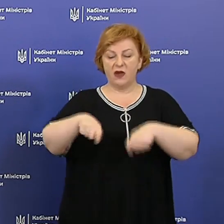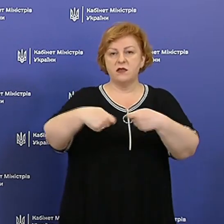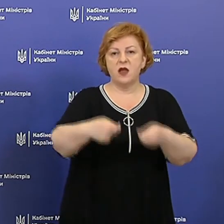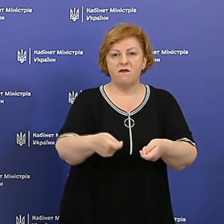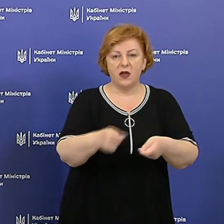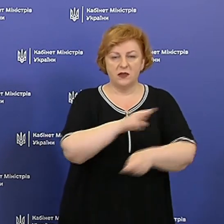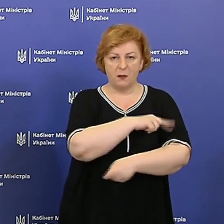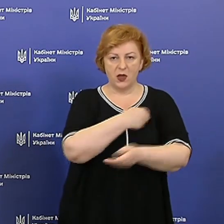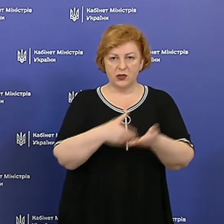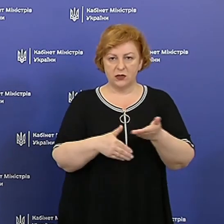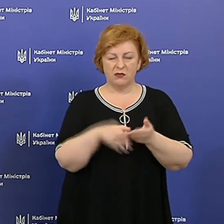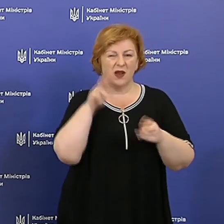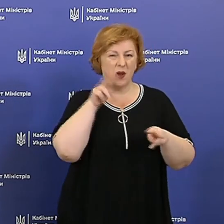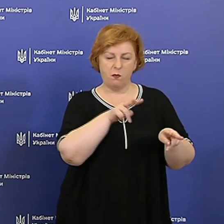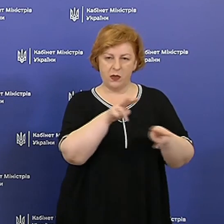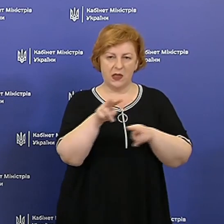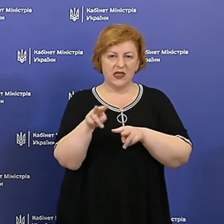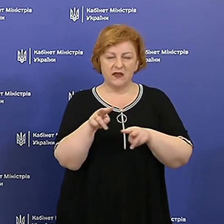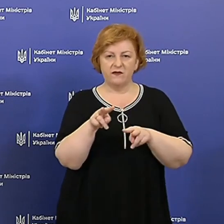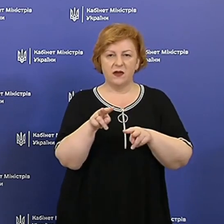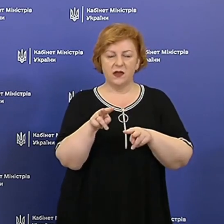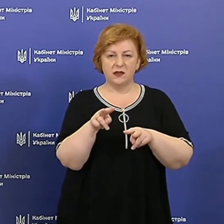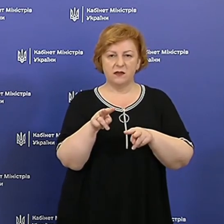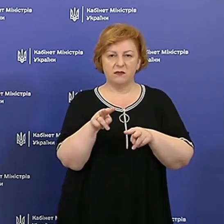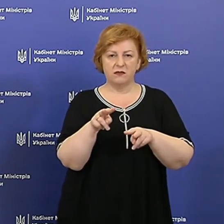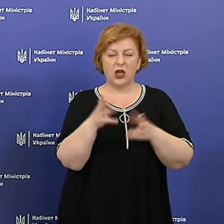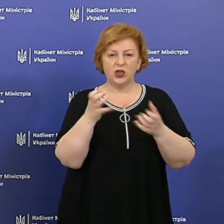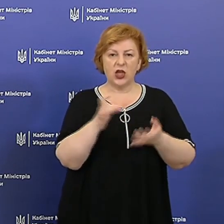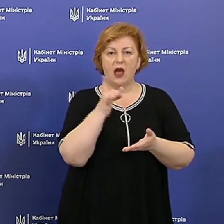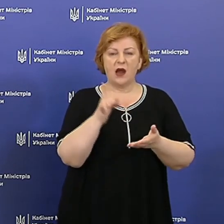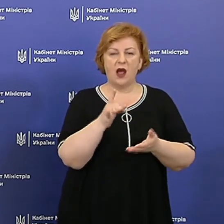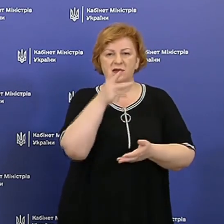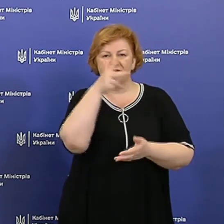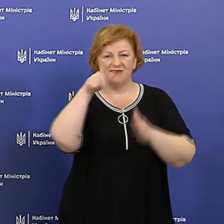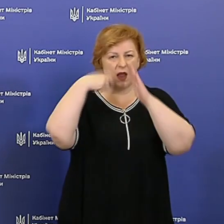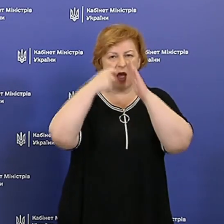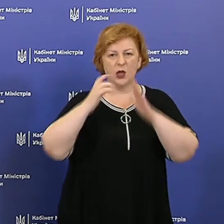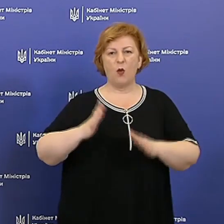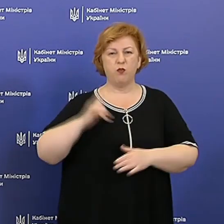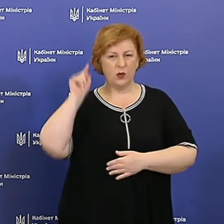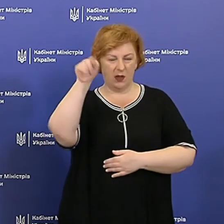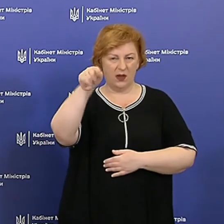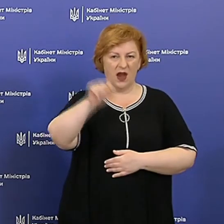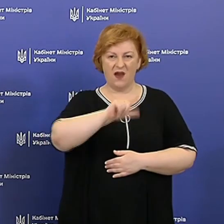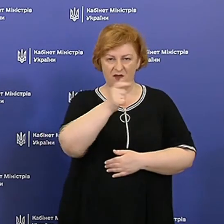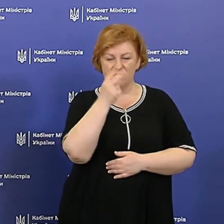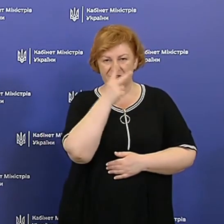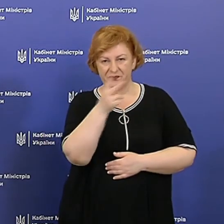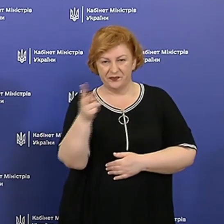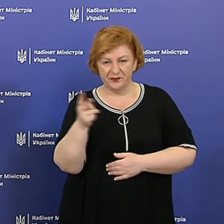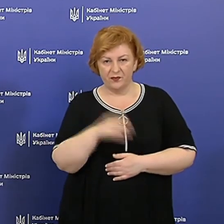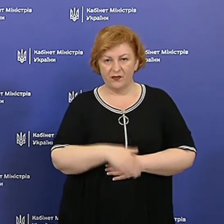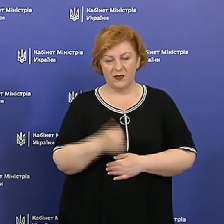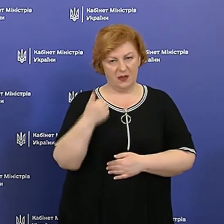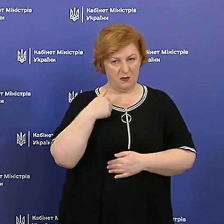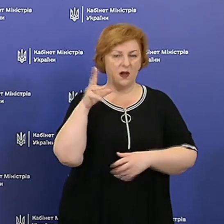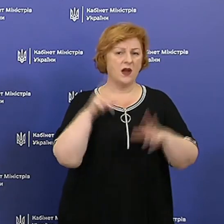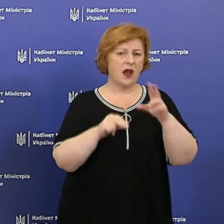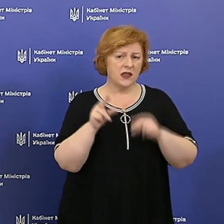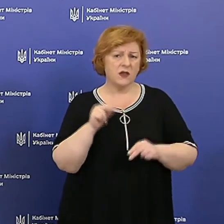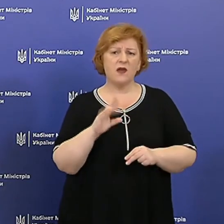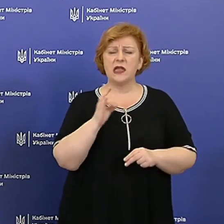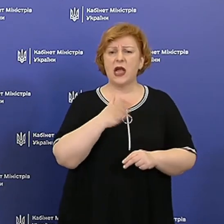допомогу. Передивіться ще раз кадри, які були в Італії. І я розумію, що ми всі розраховуємо на наших